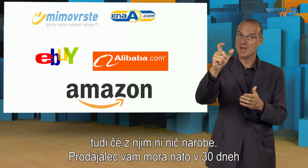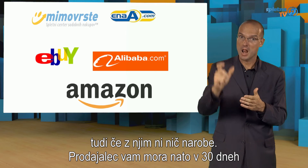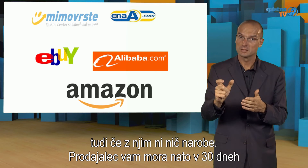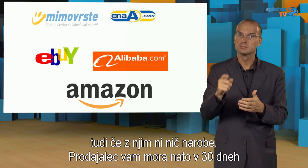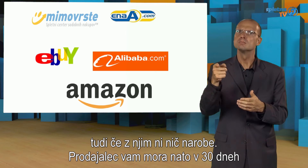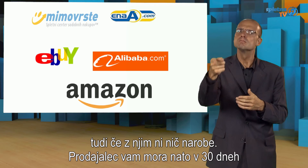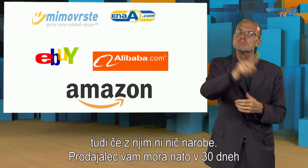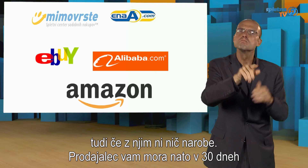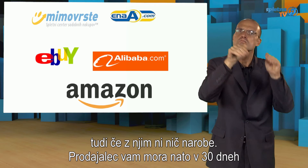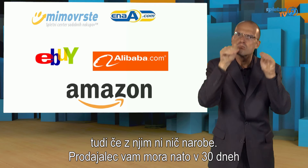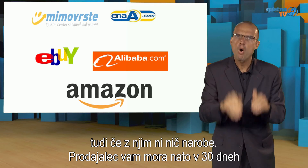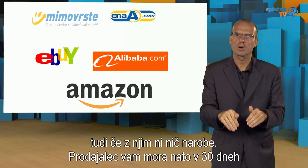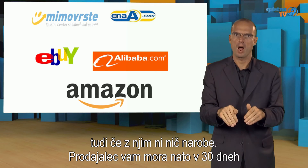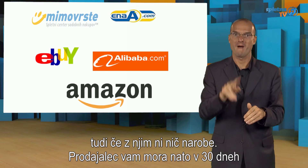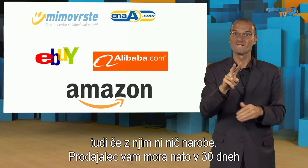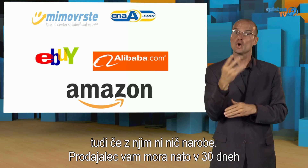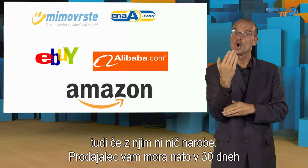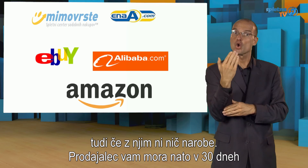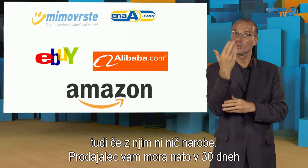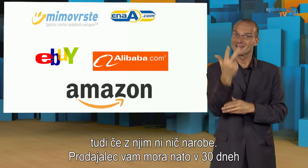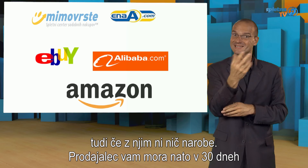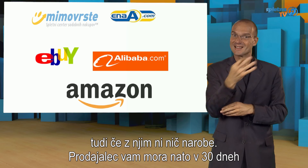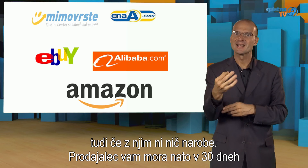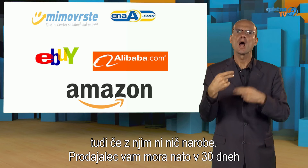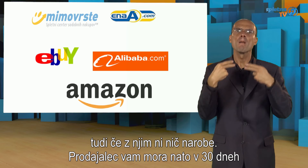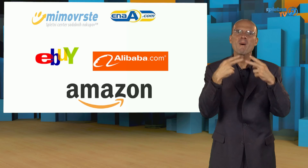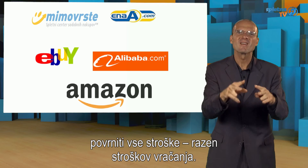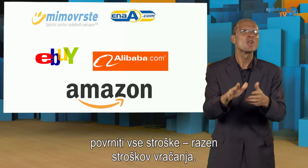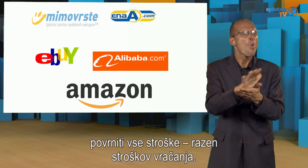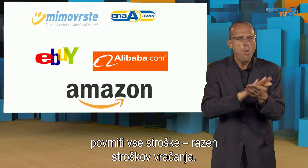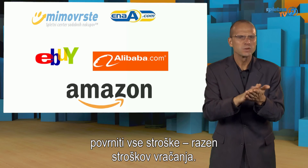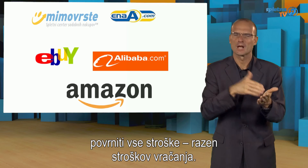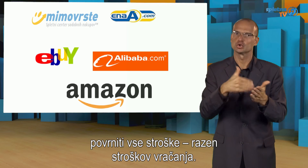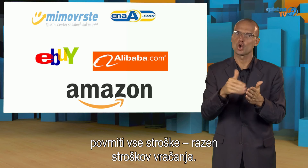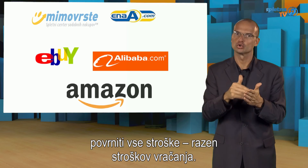Prodajalec vam mora nato v 30 dneh povrniti vse stroške, razen stroškov vračanja.